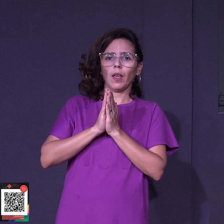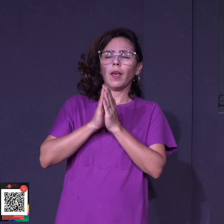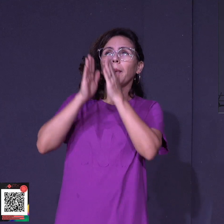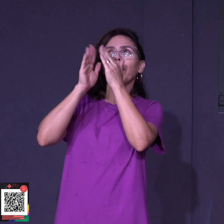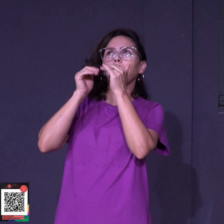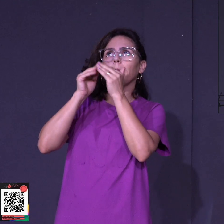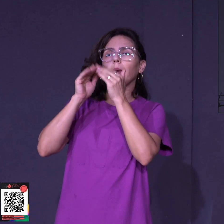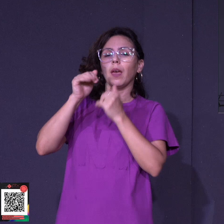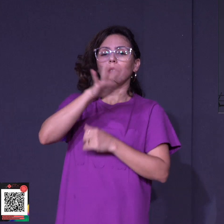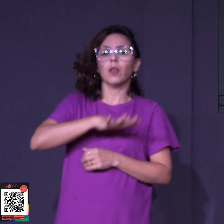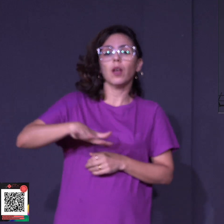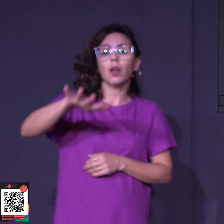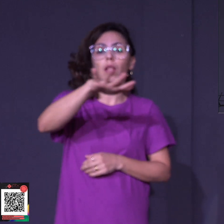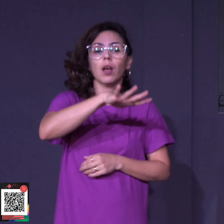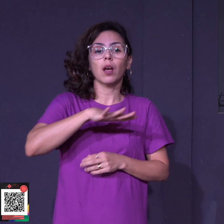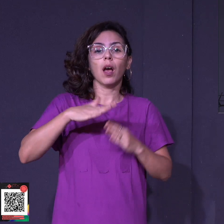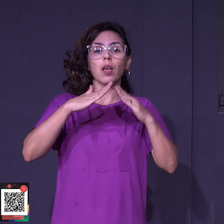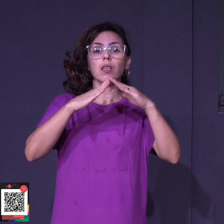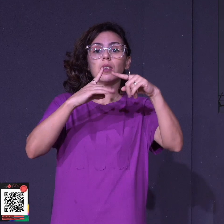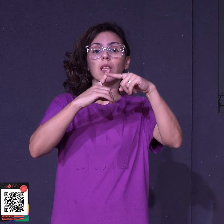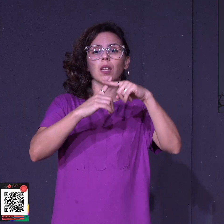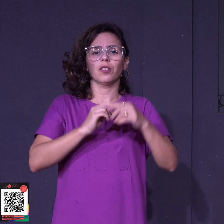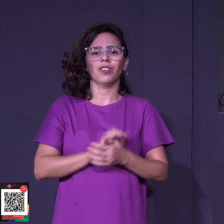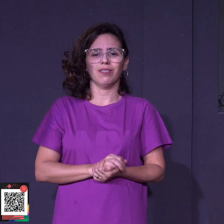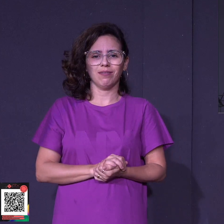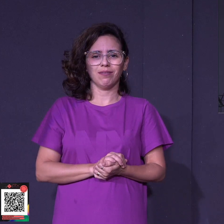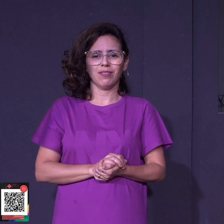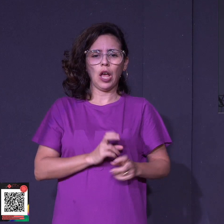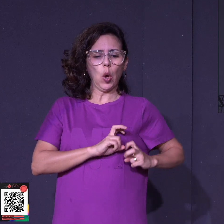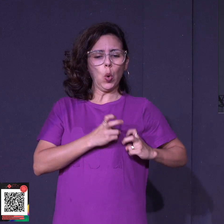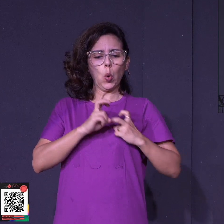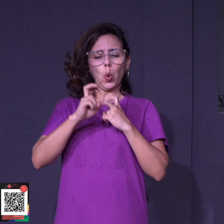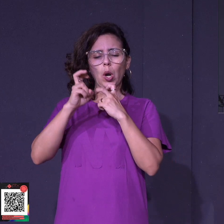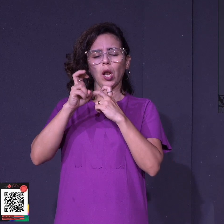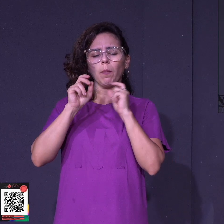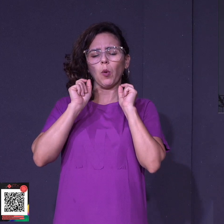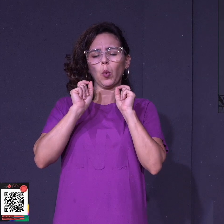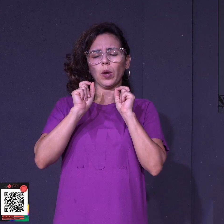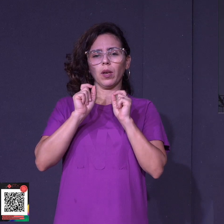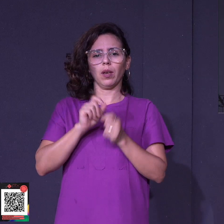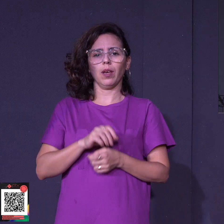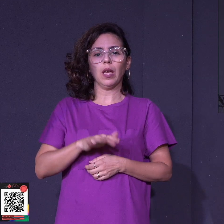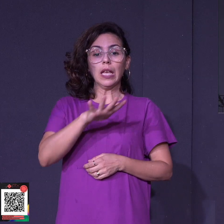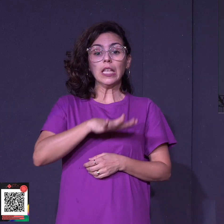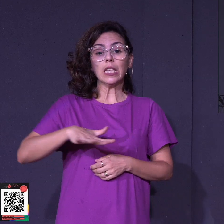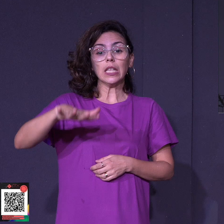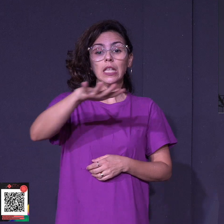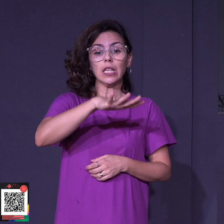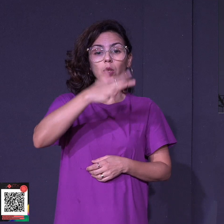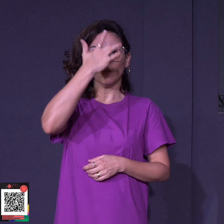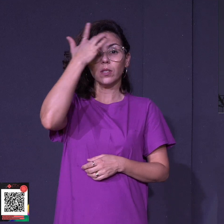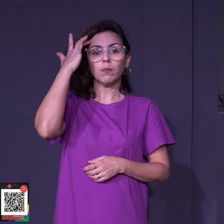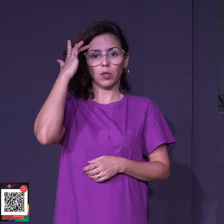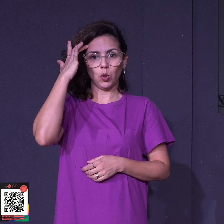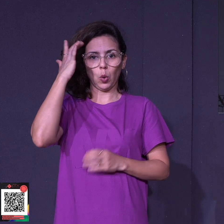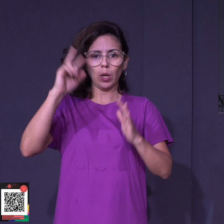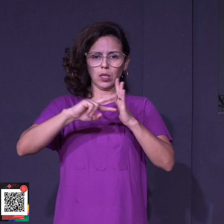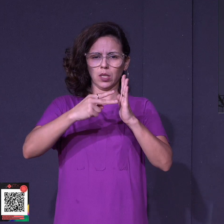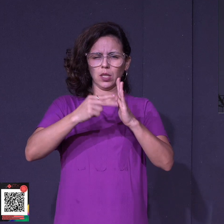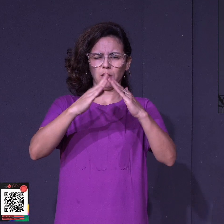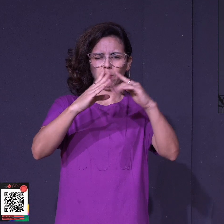que a igreja fosse cheia, e você já sabe esse contexto. Aquilo que te enche, te